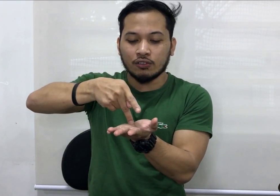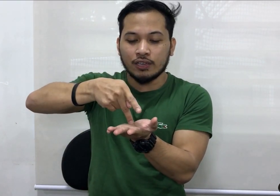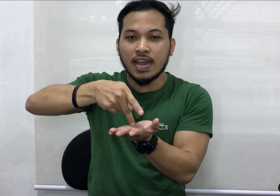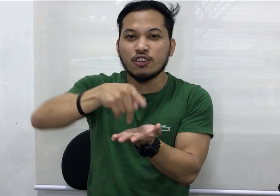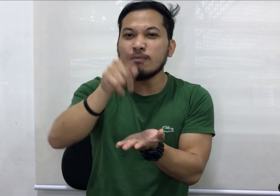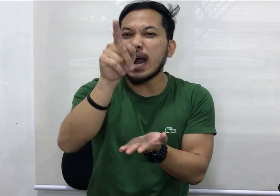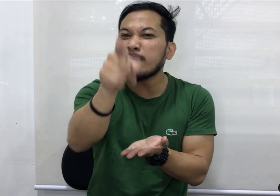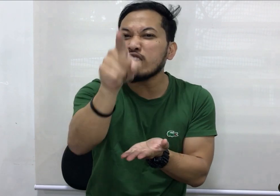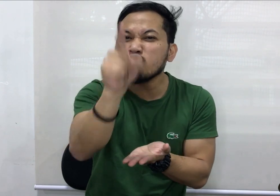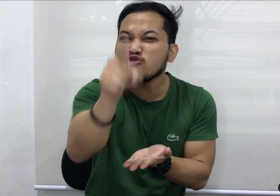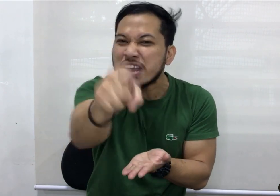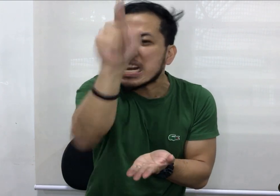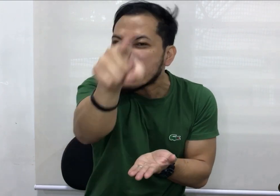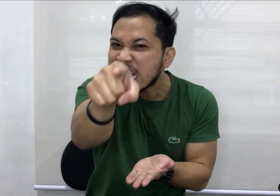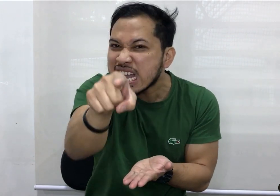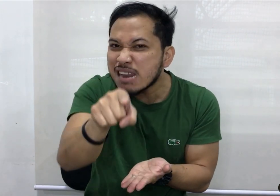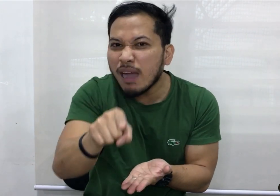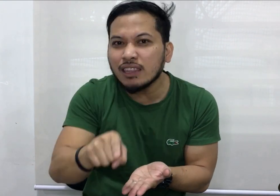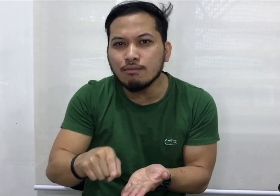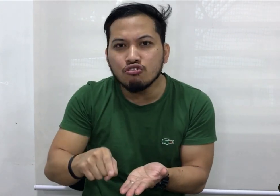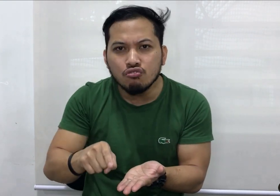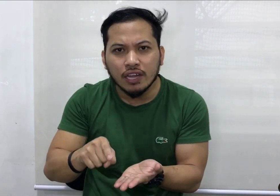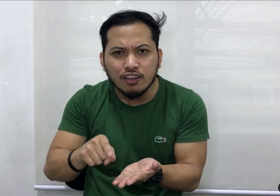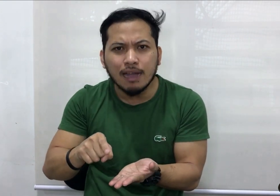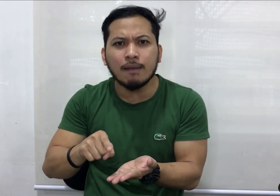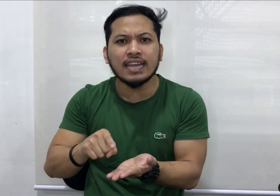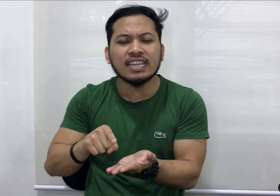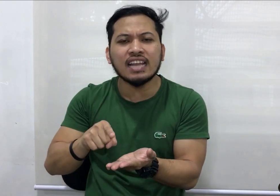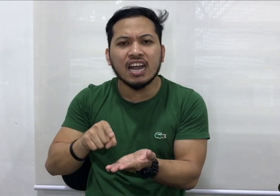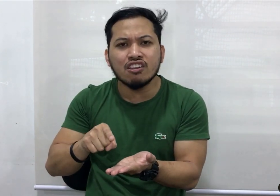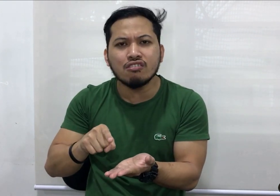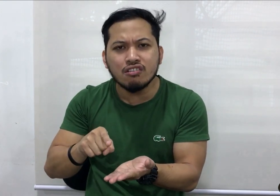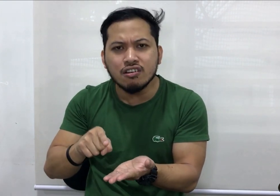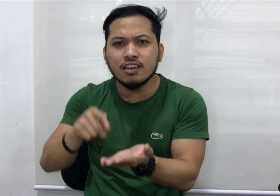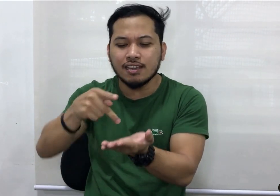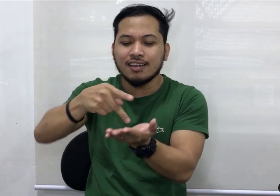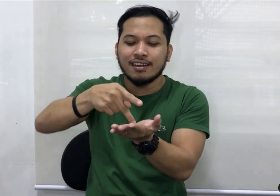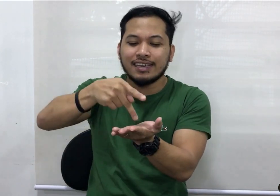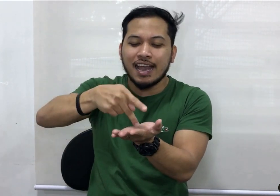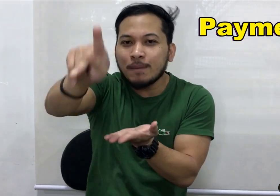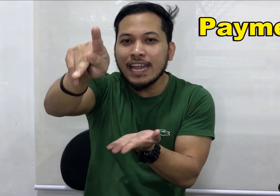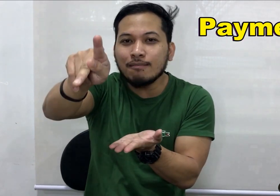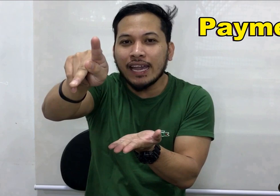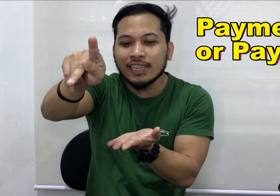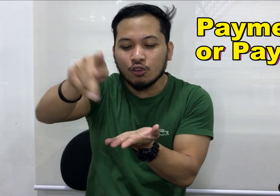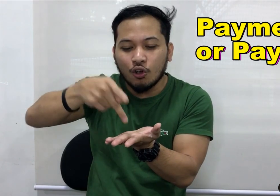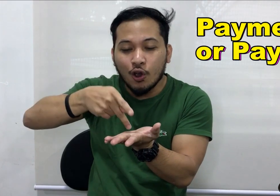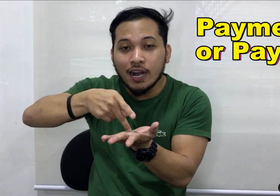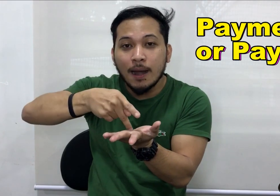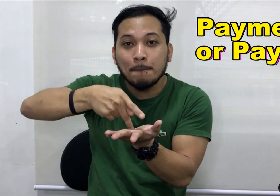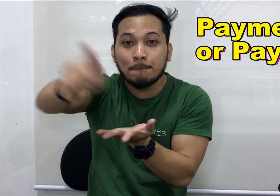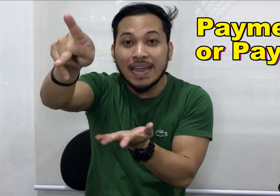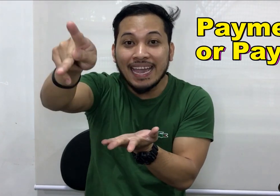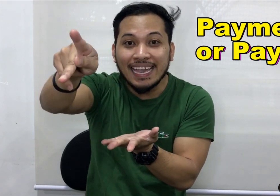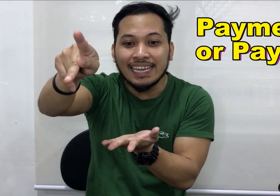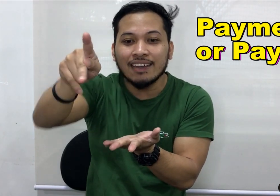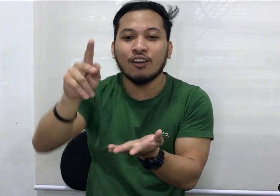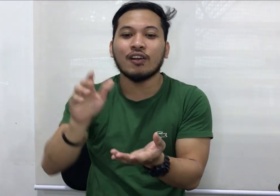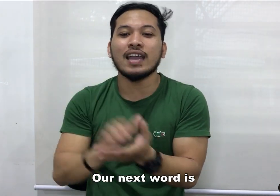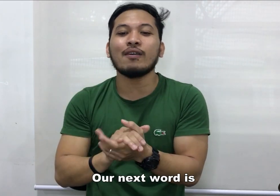dito. Ayan, yung mga may utang dyan, mga dibuho kayo, magbayad na kayo. Uy! Payment or pay. Okay, our